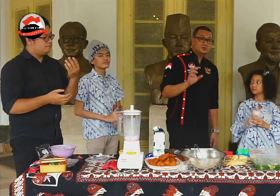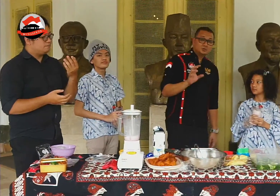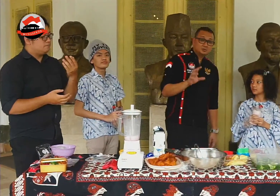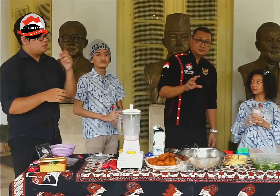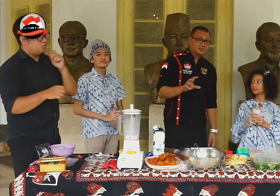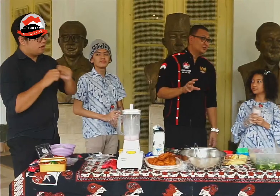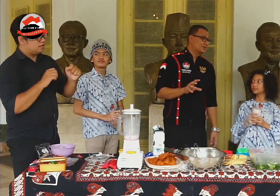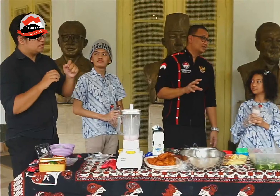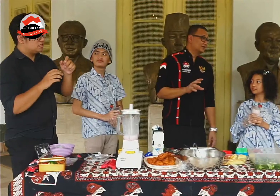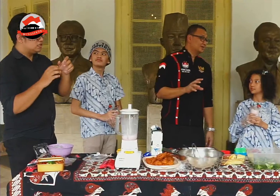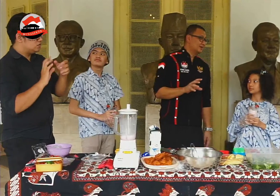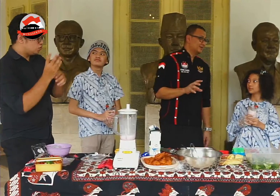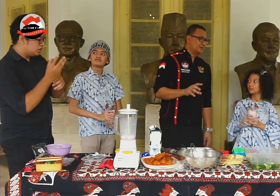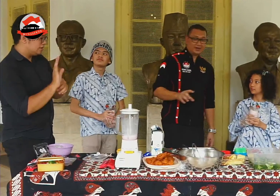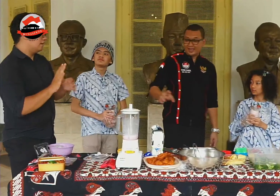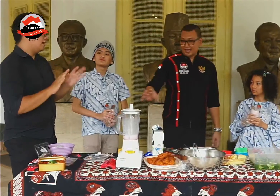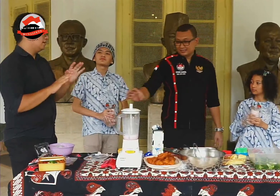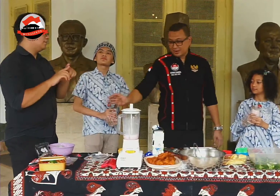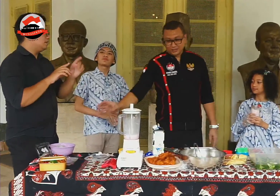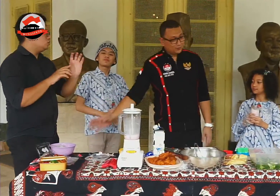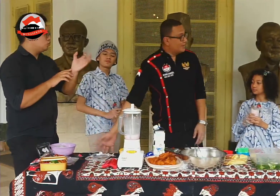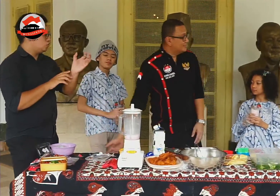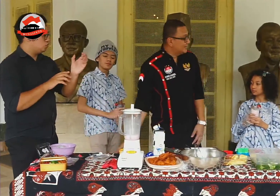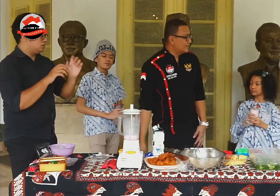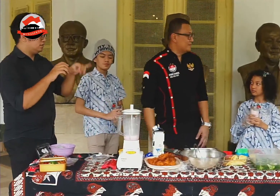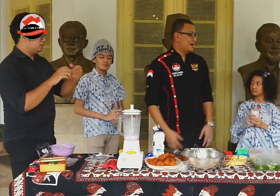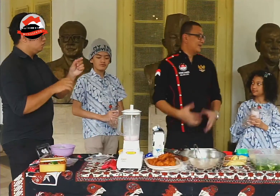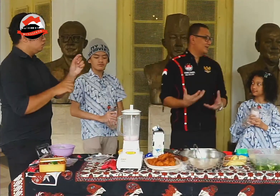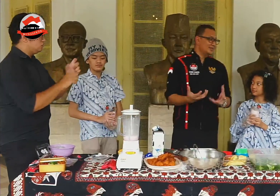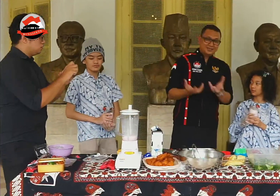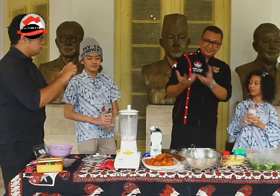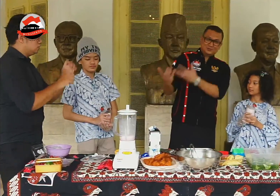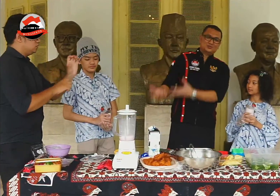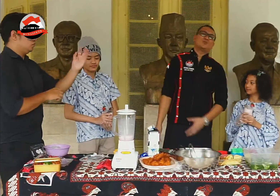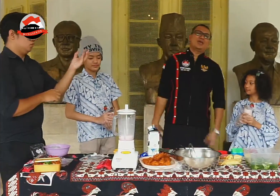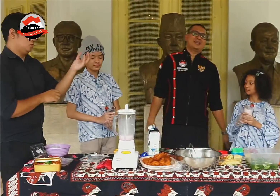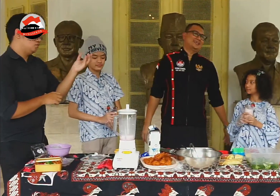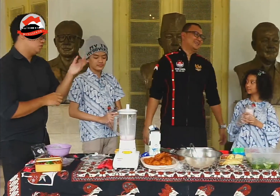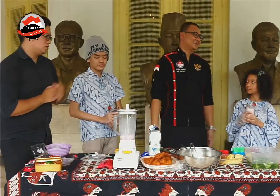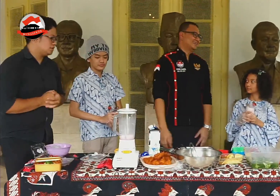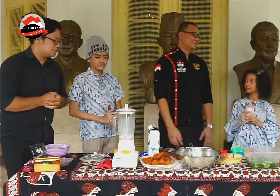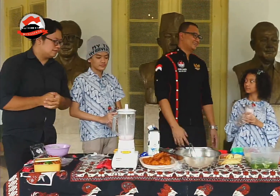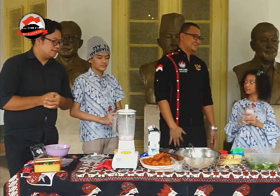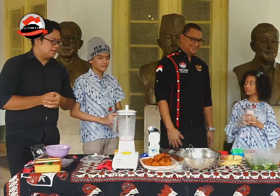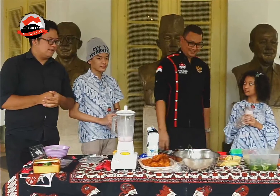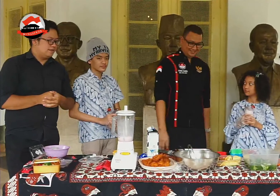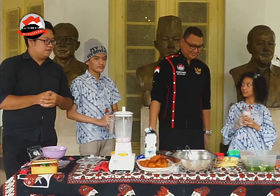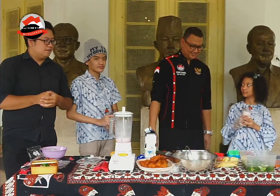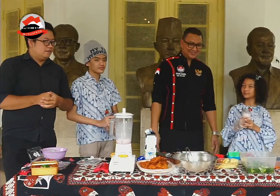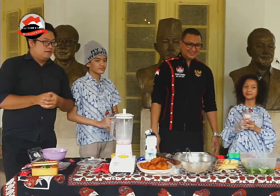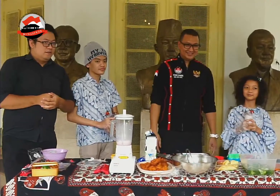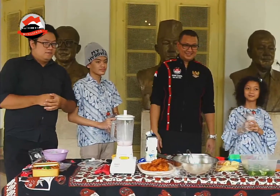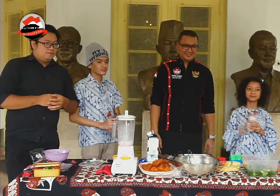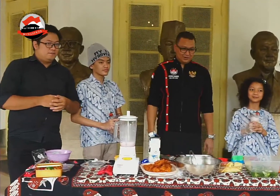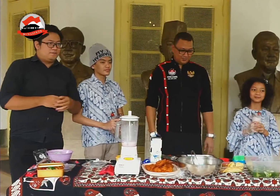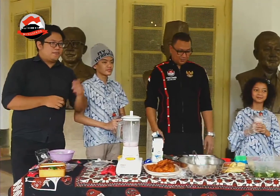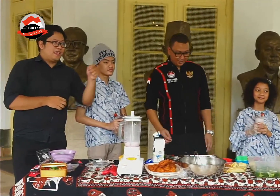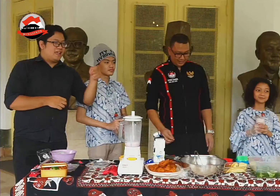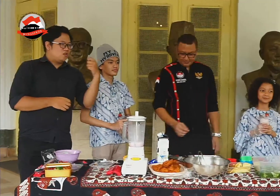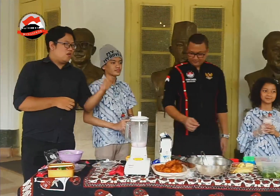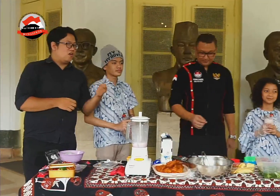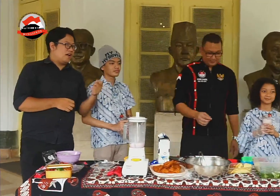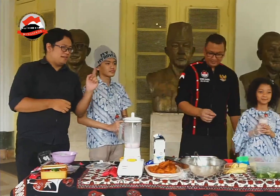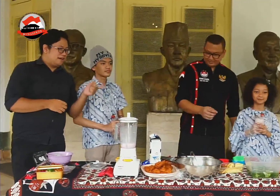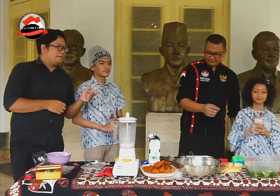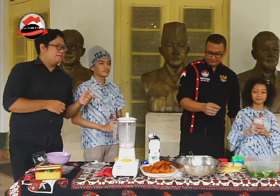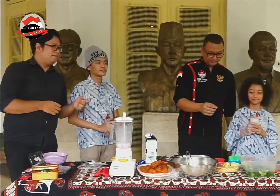bikin jus gitu jatuhnya. Jadi pakai es batu aja sama air sama stroberi. Oke, ini udah ada sendok nih. Terima kasih boleh